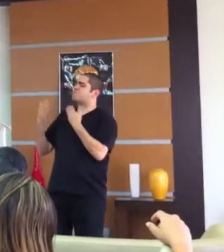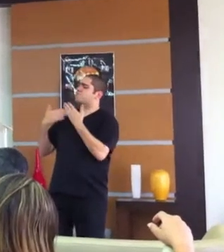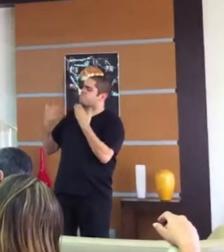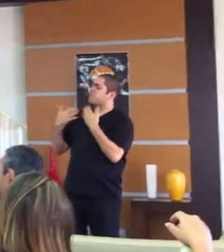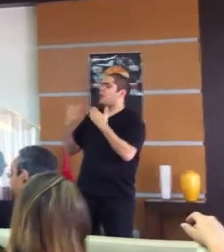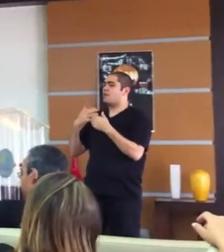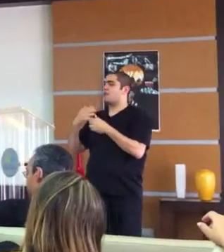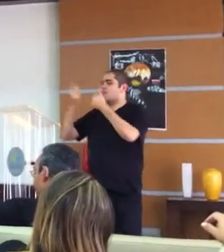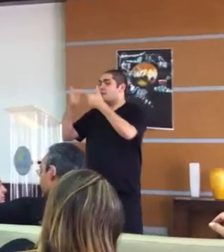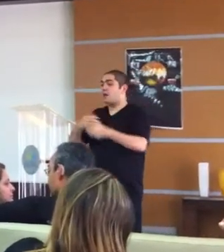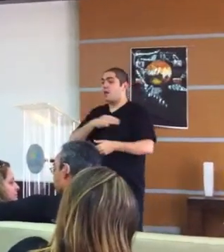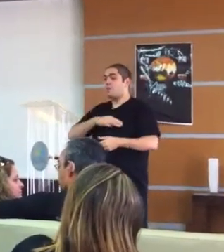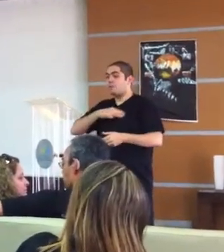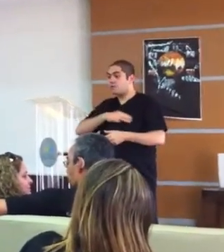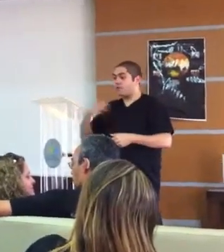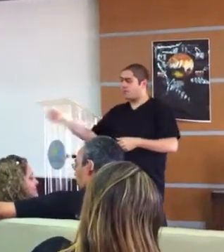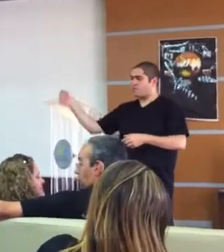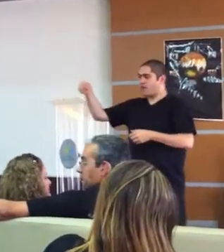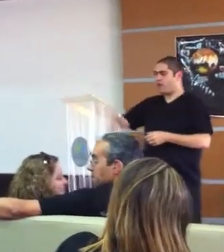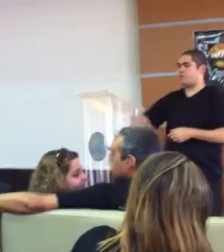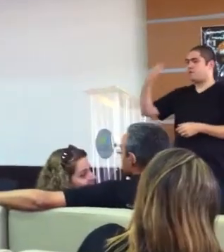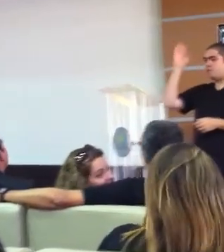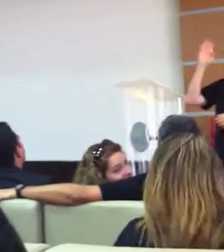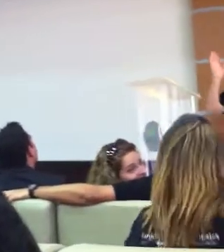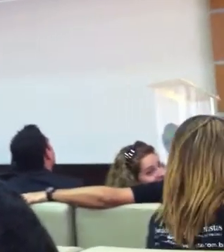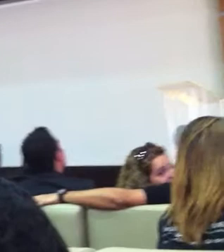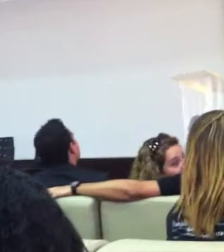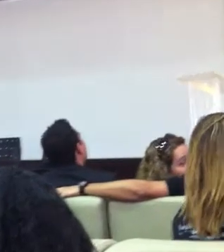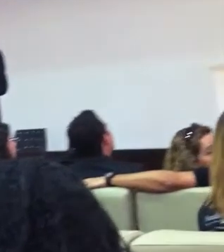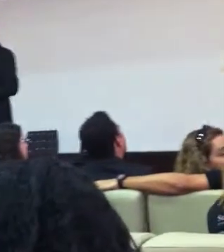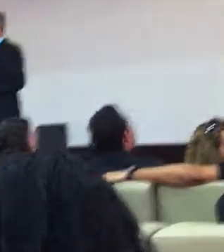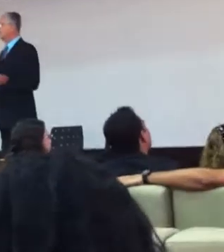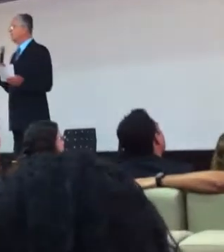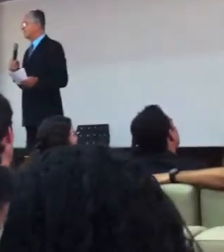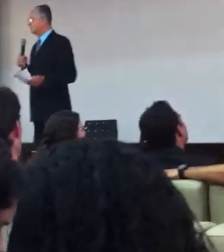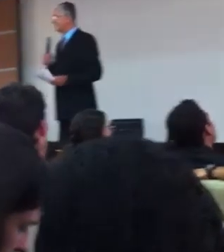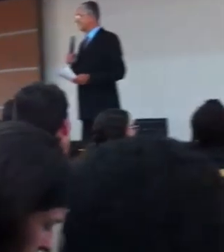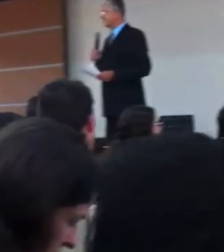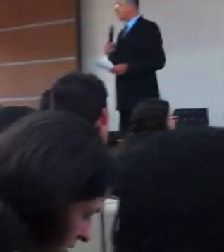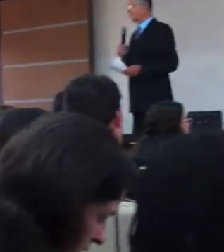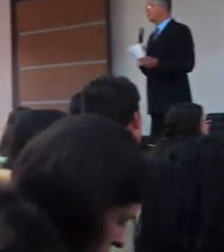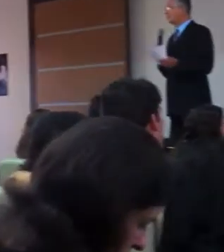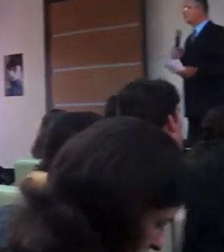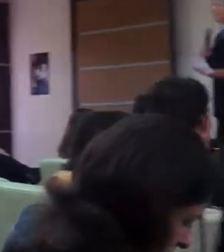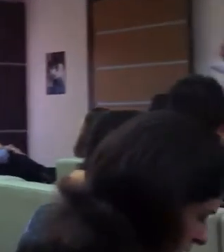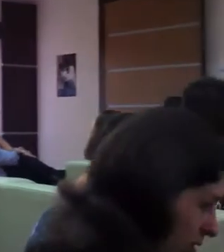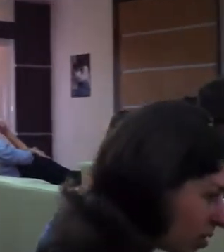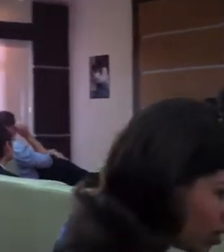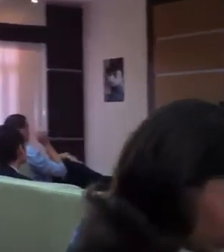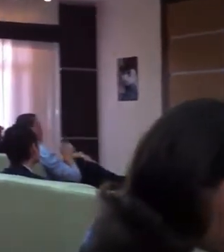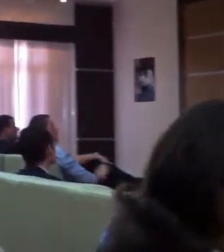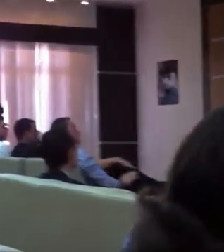que os missionários que vieram aqui para o Brasil, os missionários alemães, eles não eram pastores naquela ocasião, eram